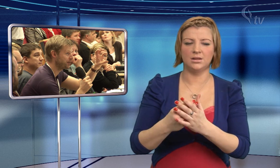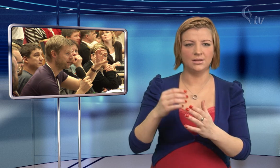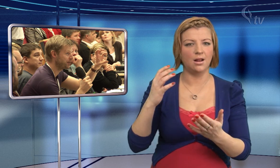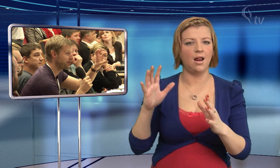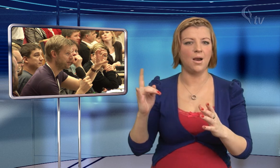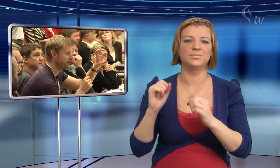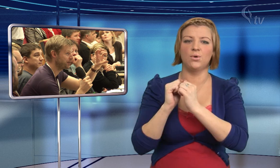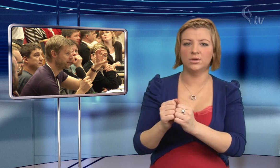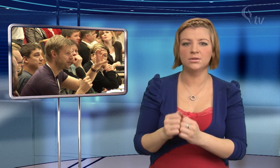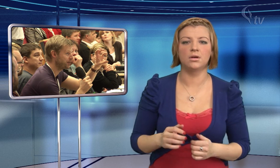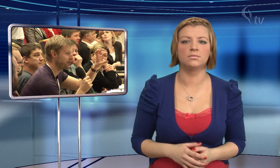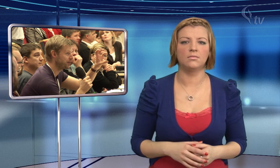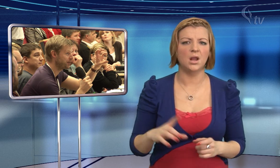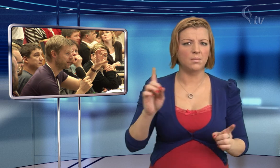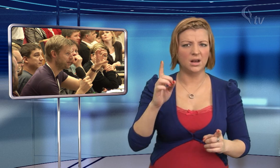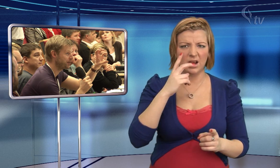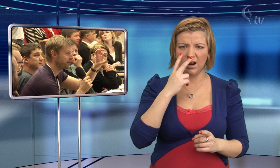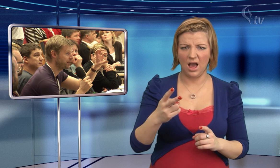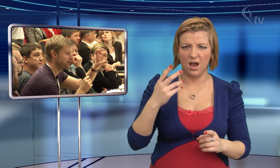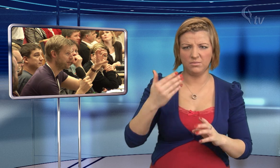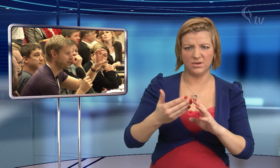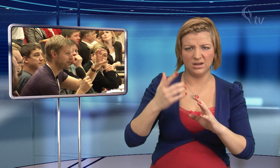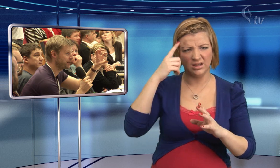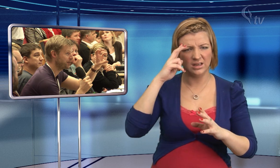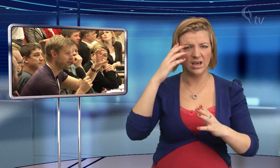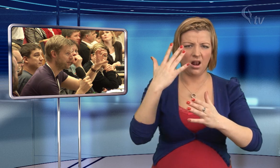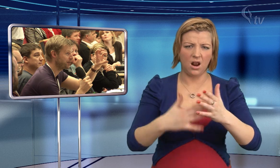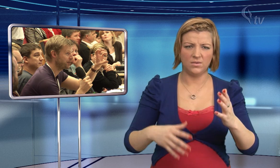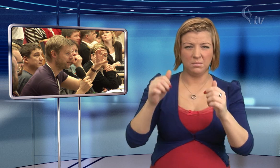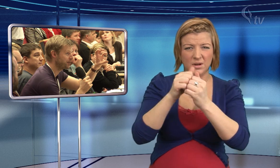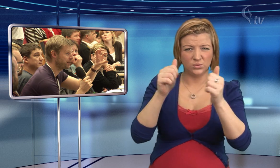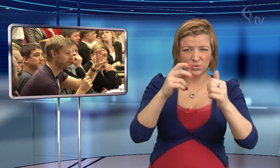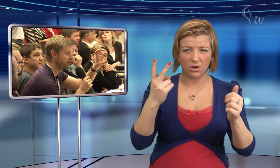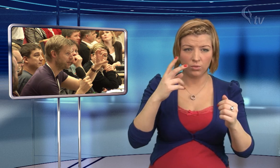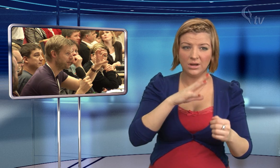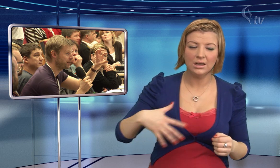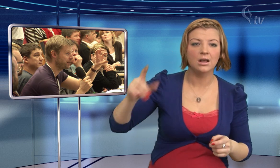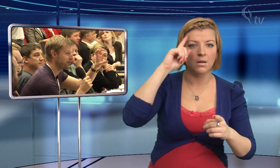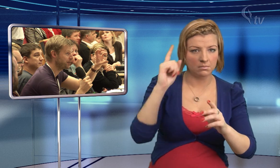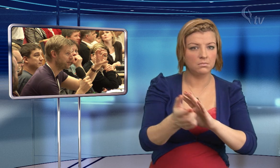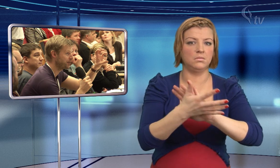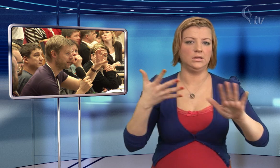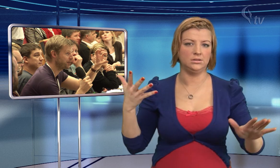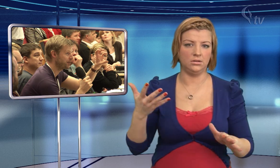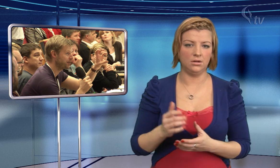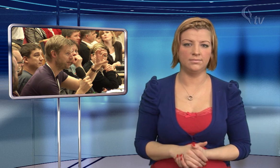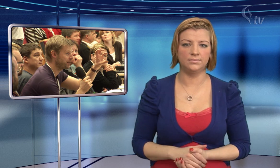Milline näeb välja riigieelarve pildilisel kujul nii, et see kõigile mõistetav oleks? Loodetavasti saavad pärjatud